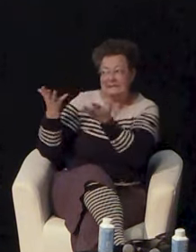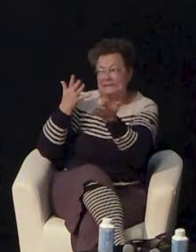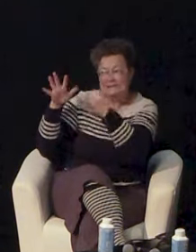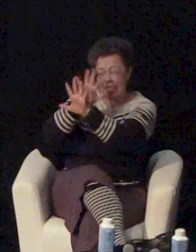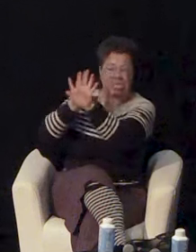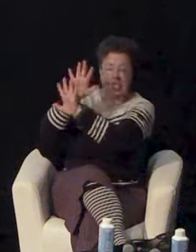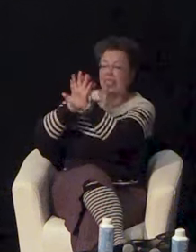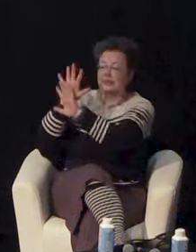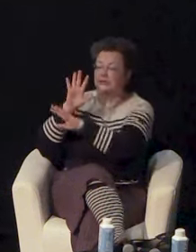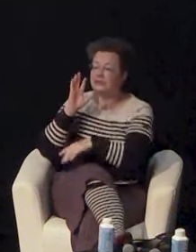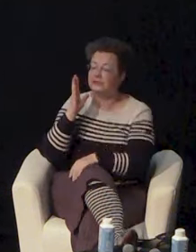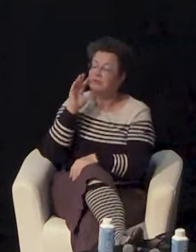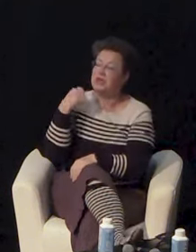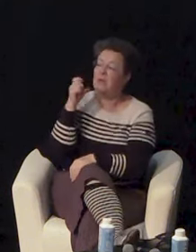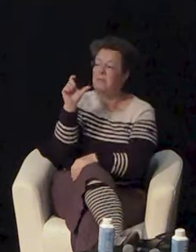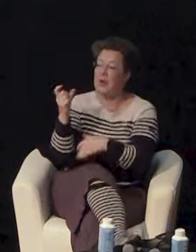équité?